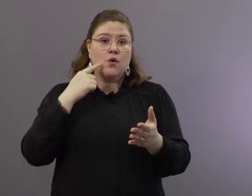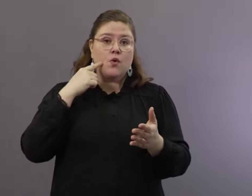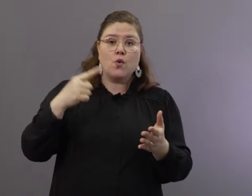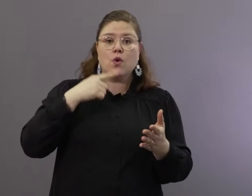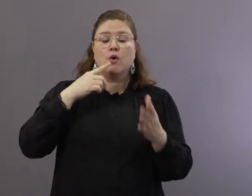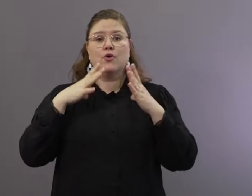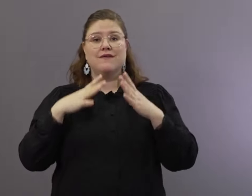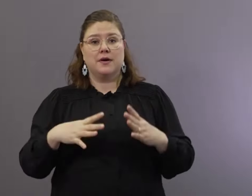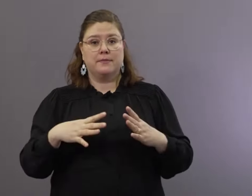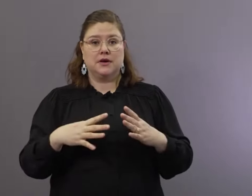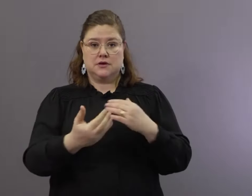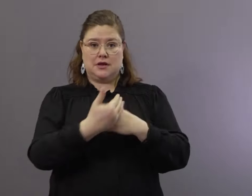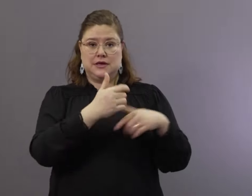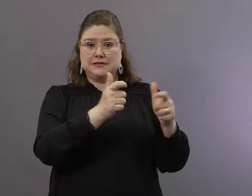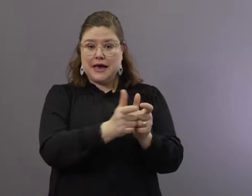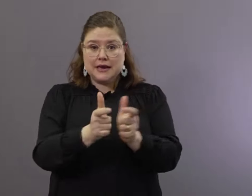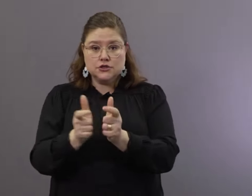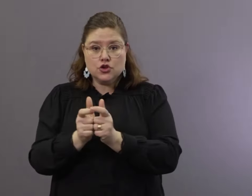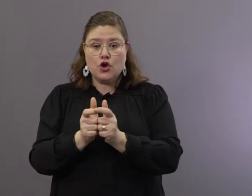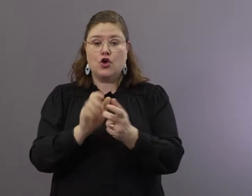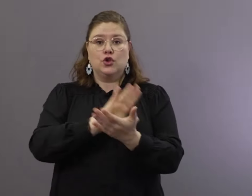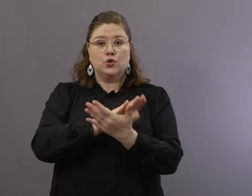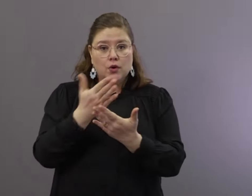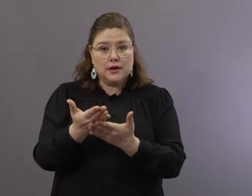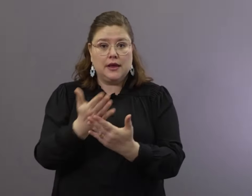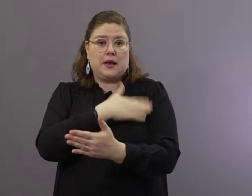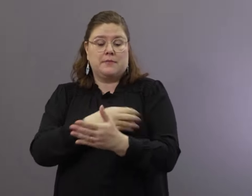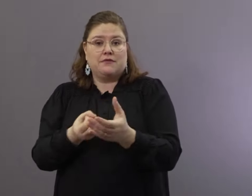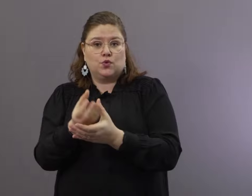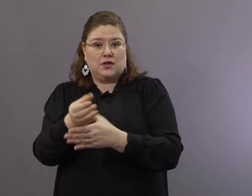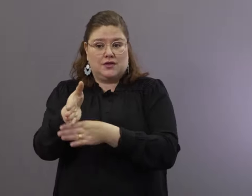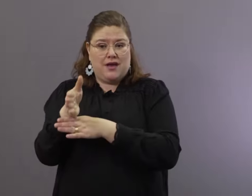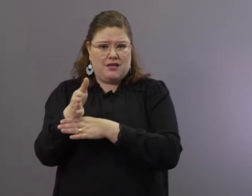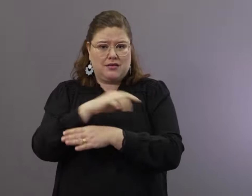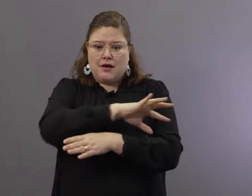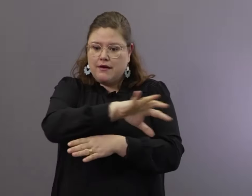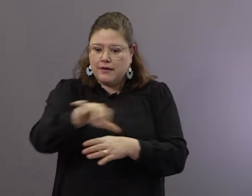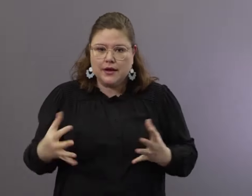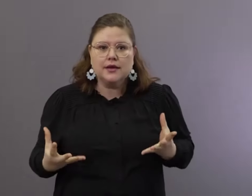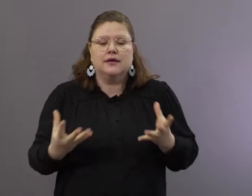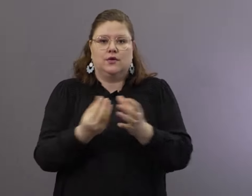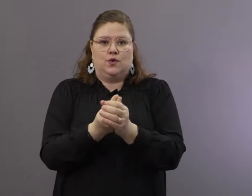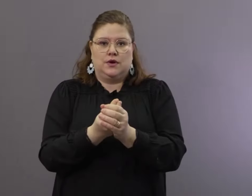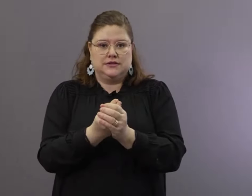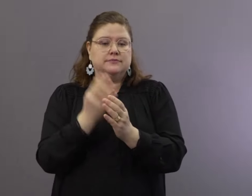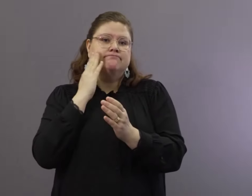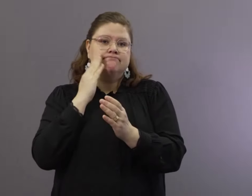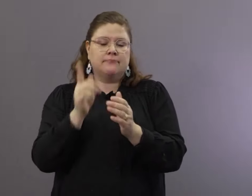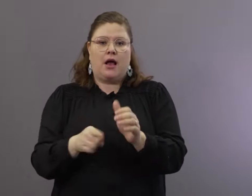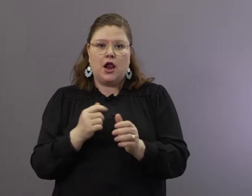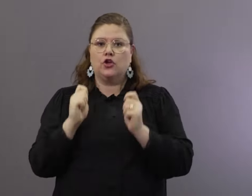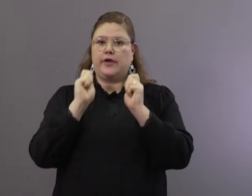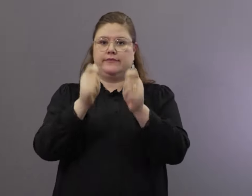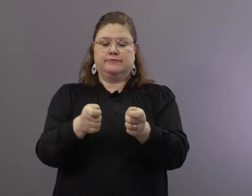puhevammaisten asiakasjärjestöjen, tulkkien ja palveluntuottajien yhteisvoimin tekemä aloite siitä, että